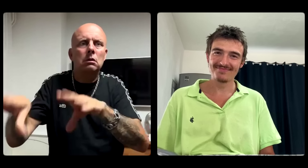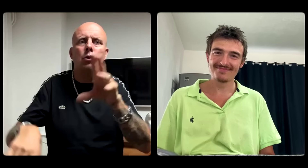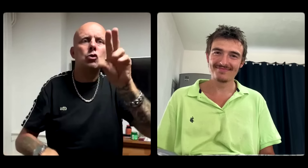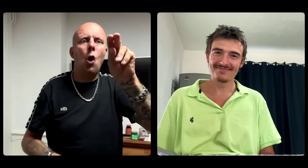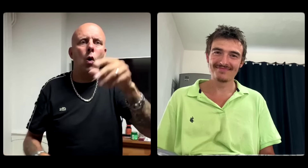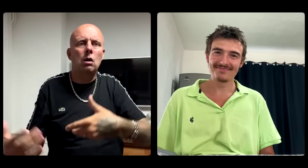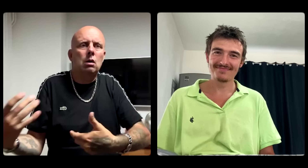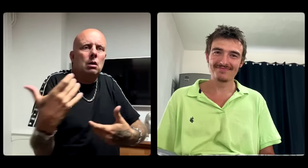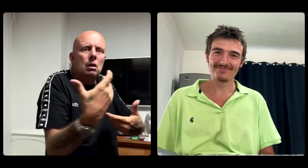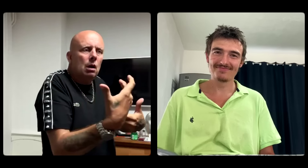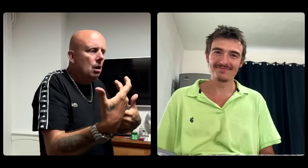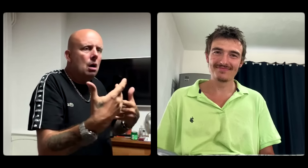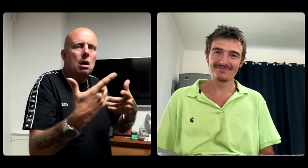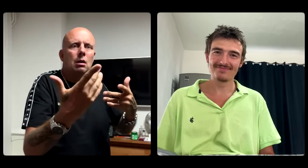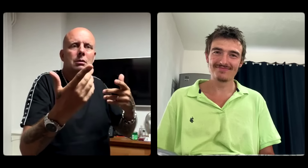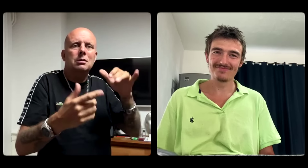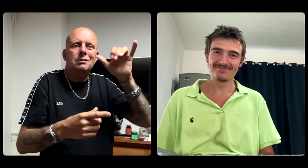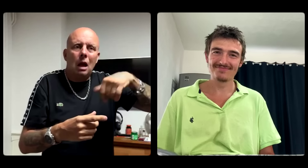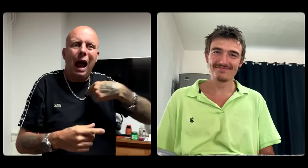Nee, helaas niet.